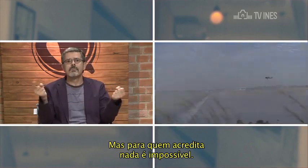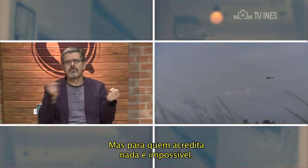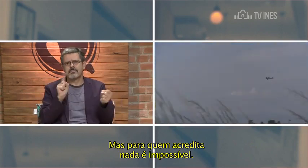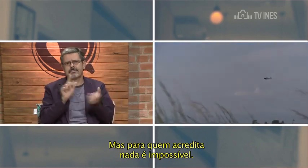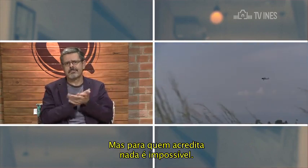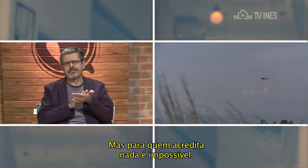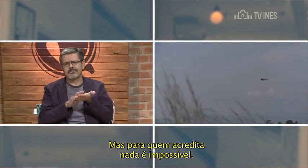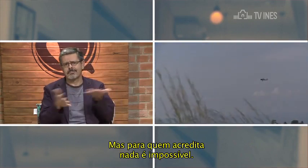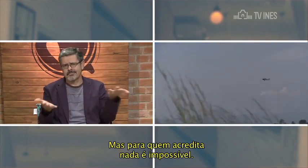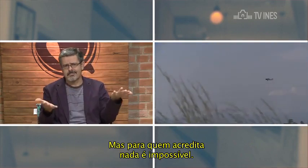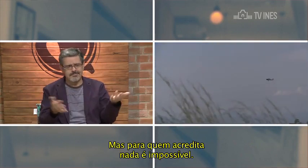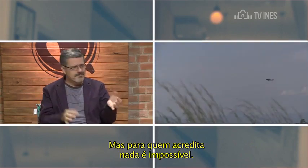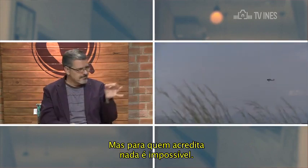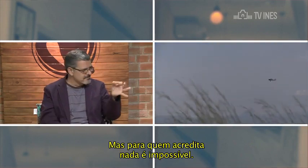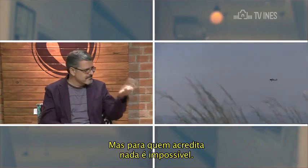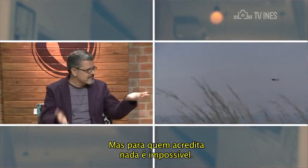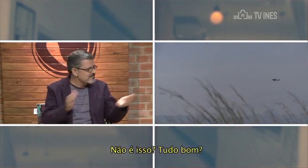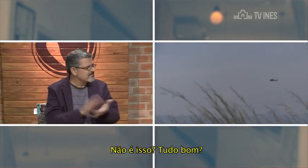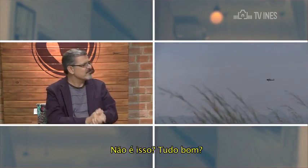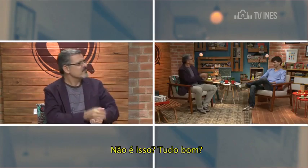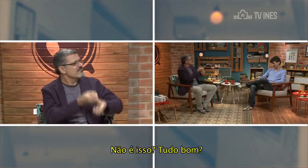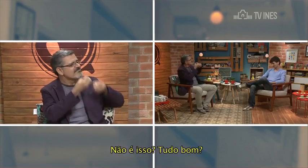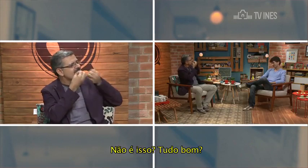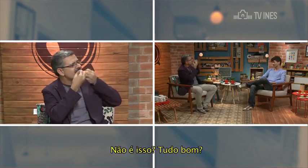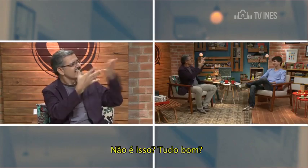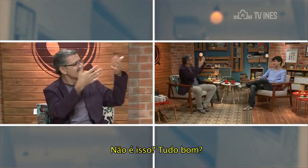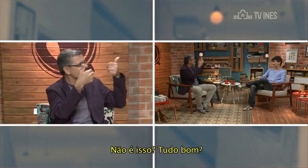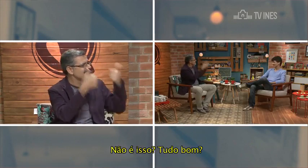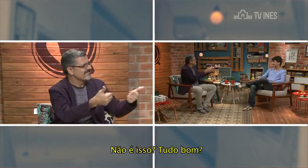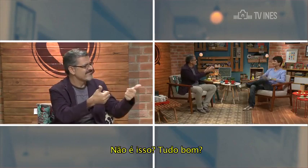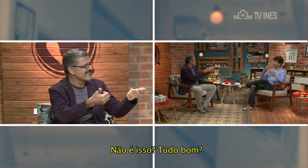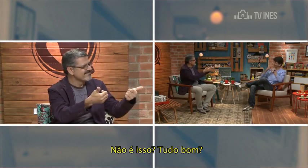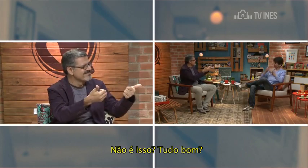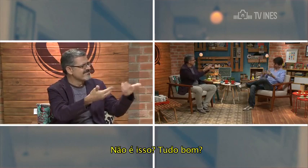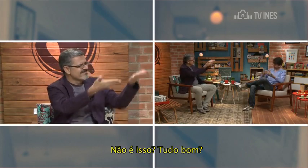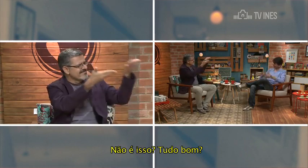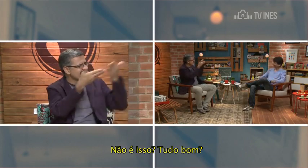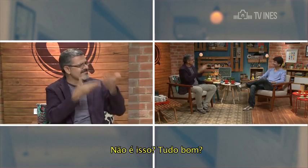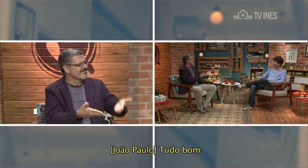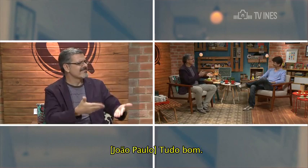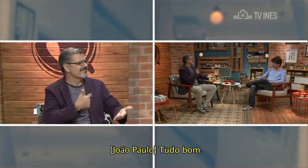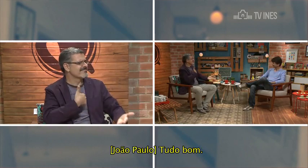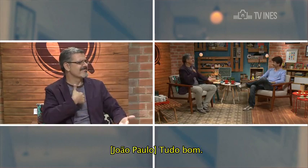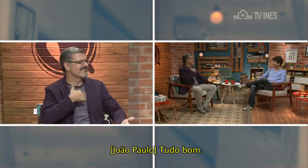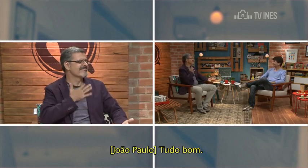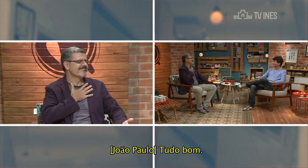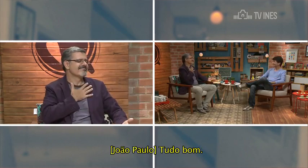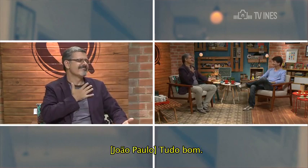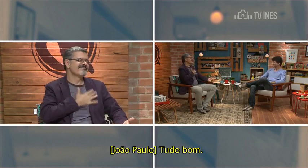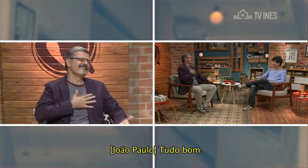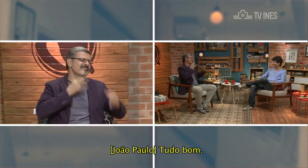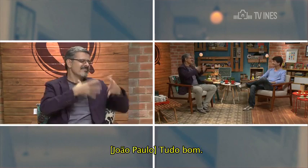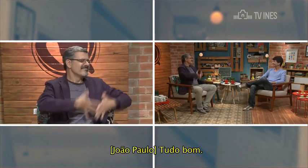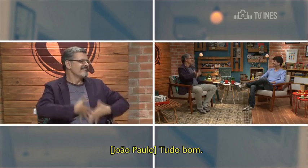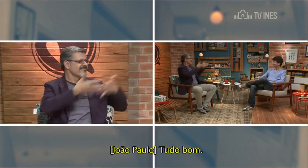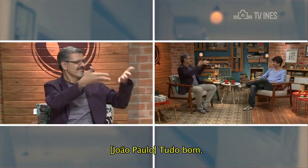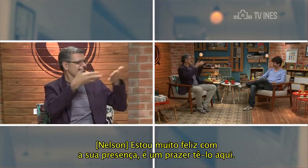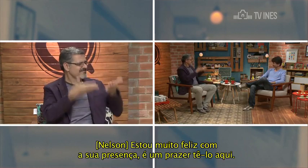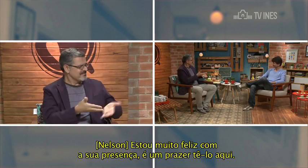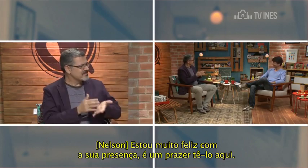nada é impossível não é isso tudo bom tudo bom eu estou